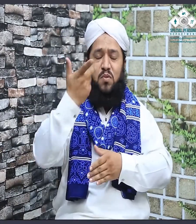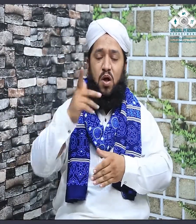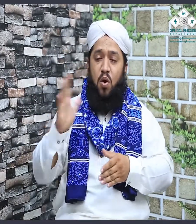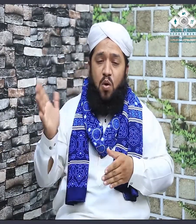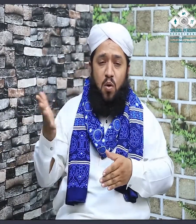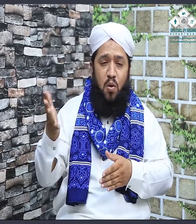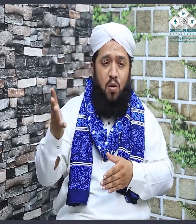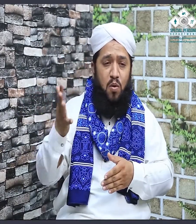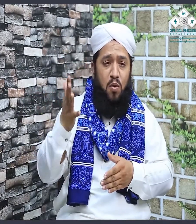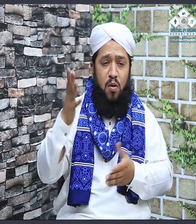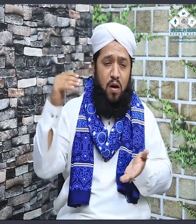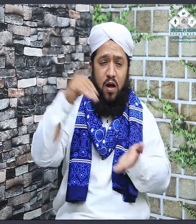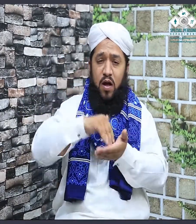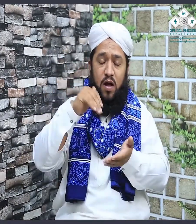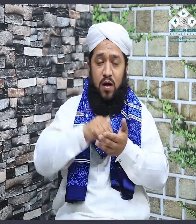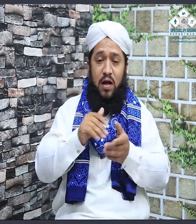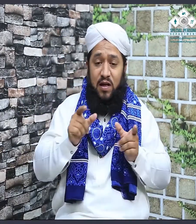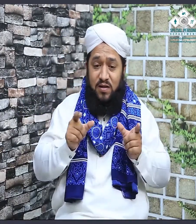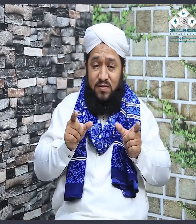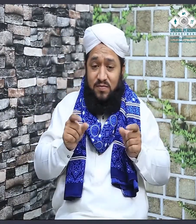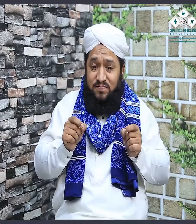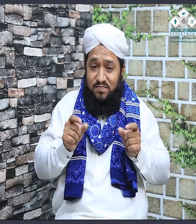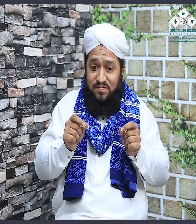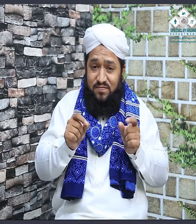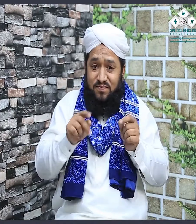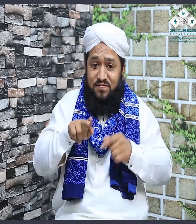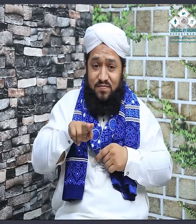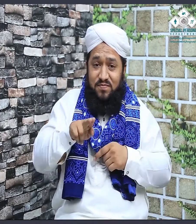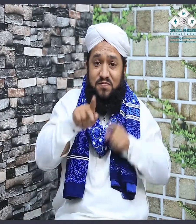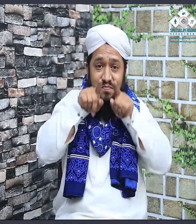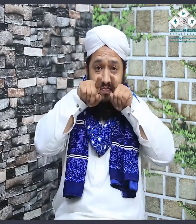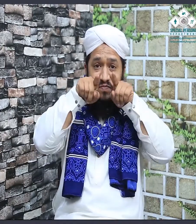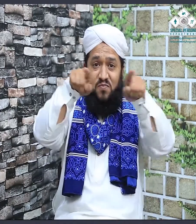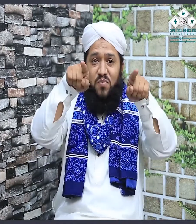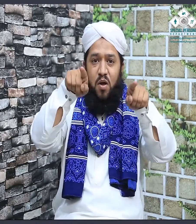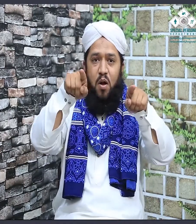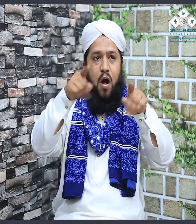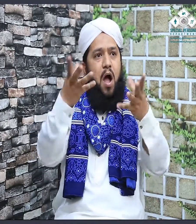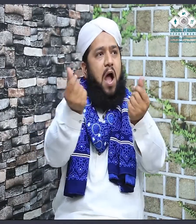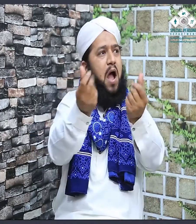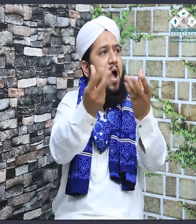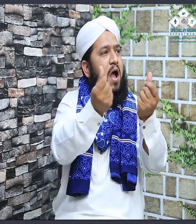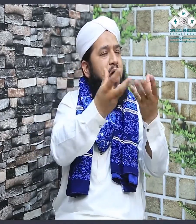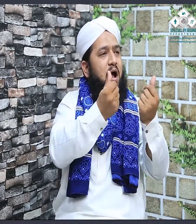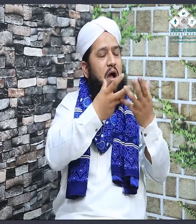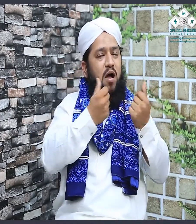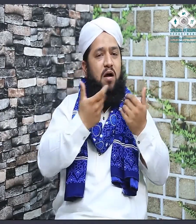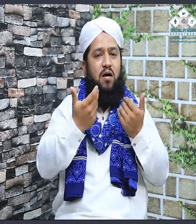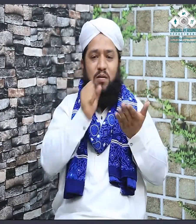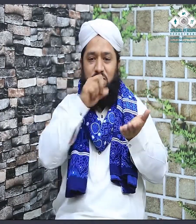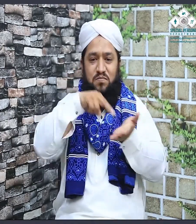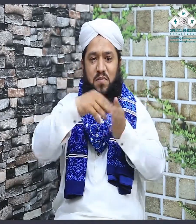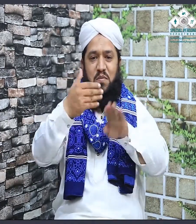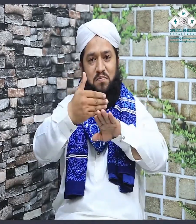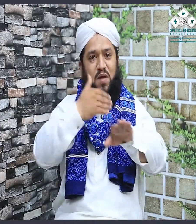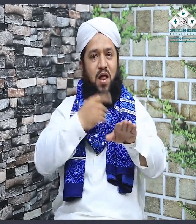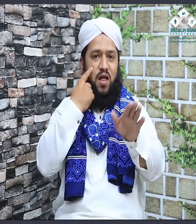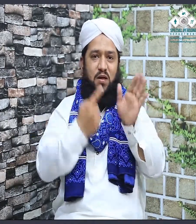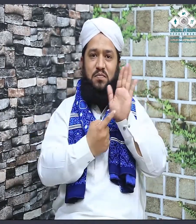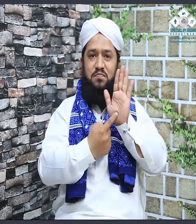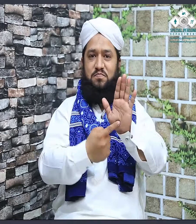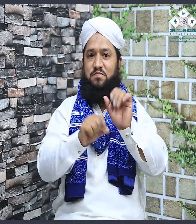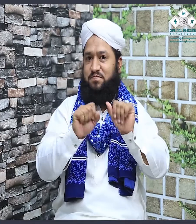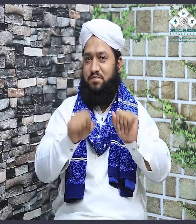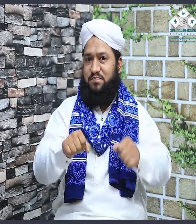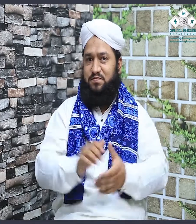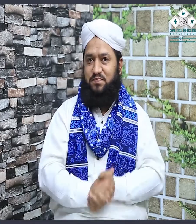کی جو نشانیاں ہیں. اسی طرح ٹڈیوں کا مکمل بالکل خاتمہ ہو جانا پوری دنیا سے، یہ بھی قیامت کی نشانیوں میں سے ایک